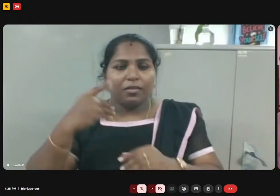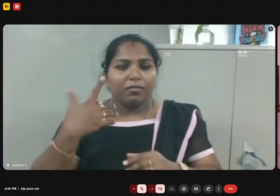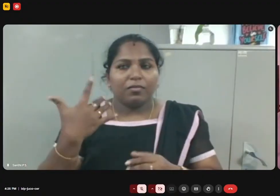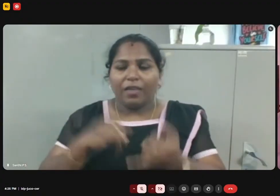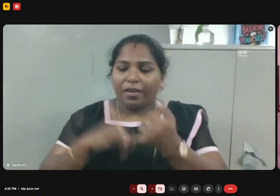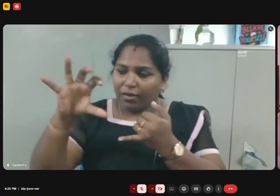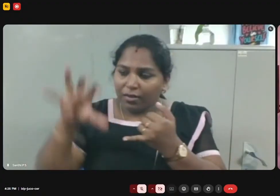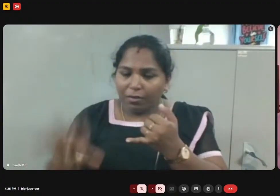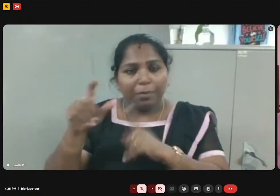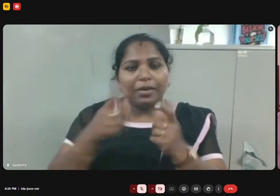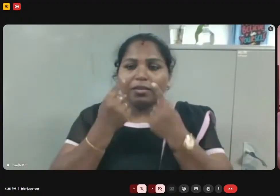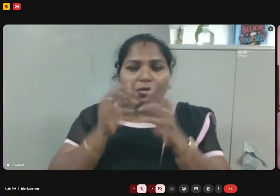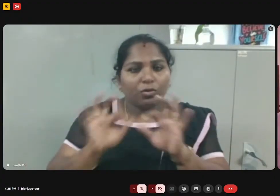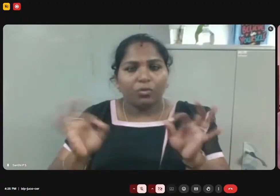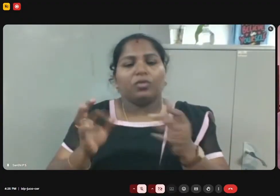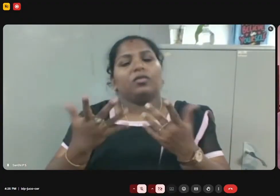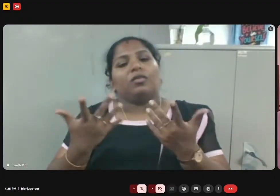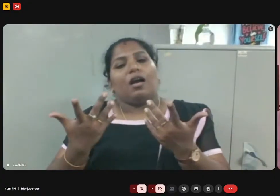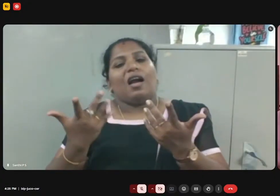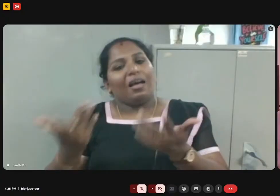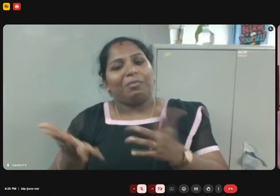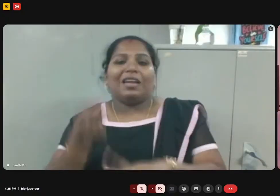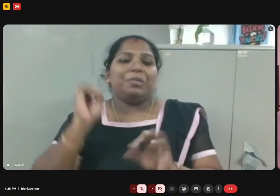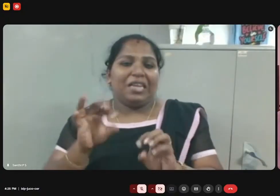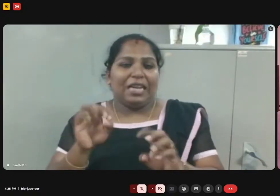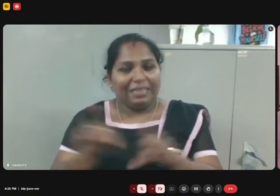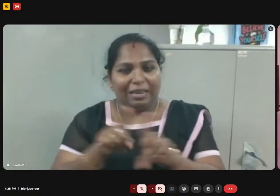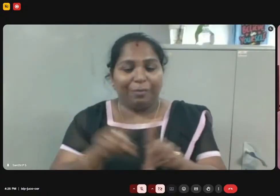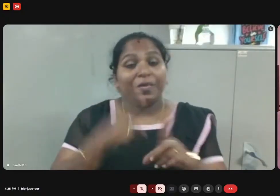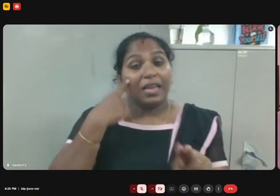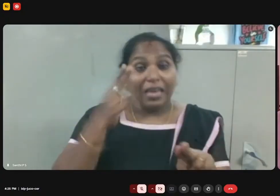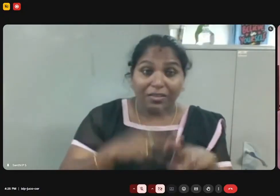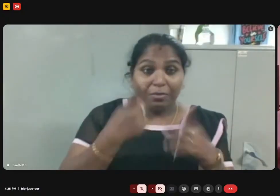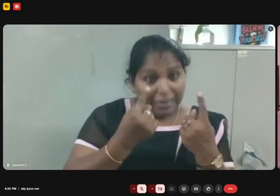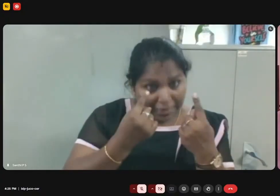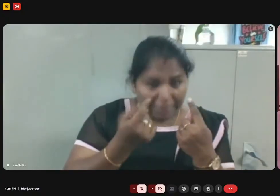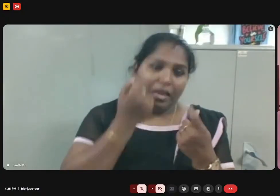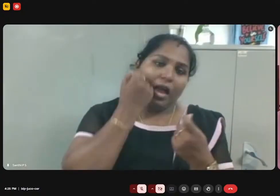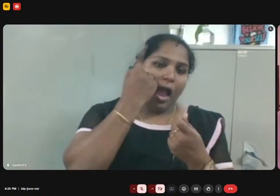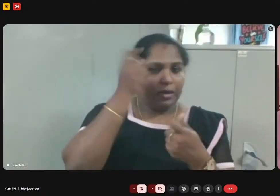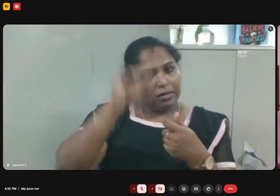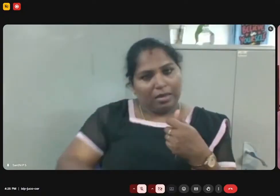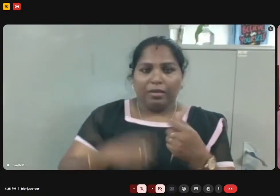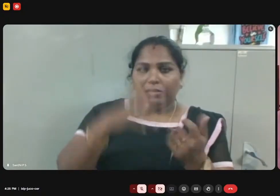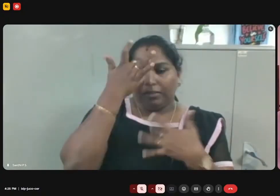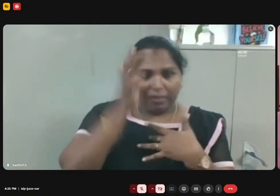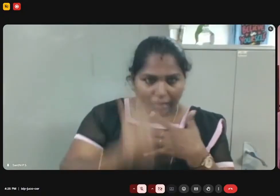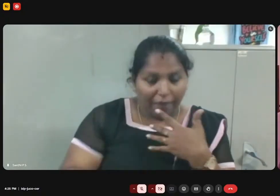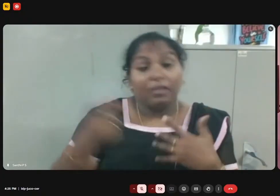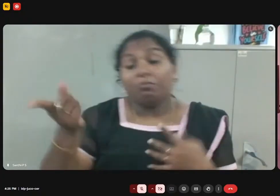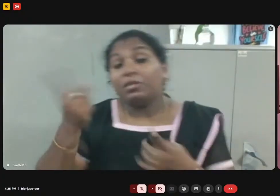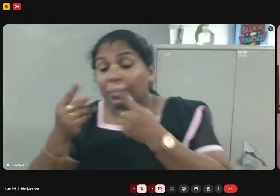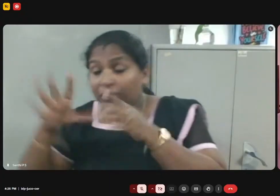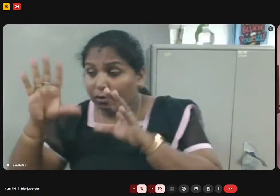സംസ്ഥാനങ്ങൾ അത് ടെസ്റ്റ് ചെയ്യുന്നില്ല, അത് കണ്ടുപിടിക്കുന്നില്ല. അതേപോലെ തന്നെ ഇവിടെയും ടെസ്റ്റ് ചെയ്യാതിരുന്ന കാലത്ത് നമുക്ക് ഇത് അറിയത്തില്ലായിരുന്നു, അപ്പൊ എണ്ണം കുറവായിരുന്നു. ടെസ്റ്റ് ചെയ്യാൻ തുടങ്ങിയപ്പോൾ